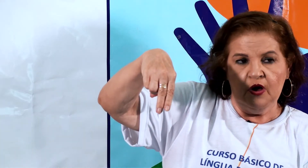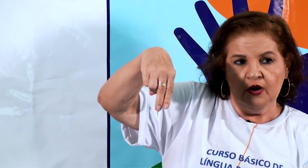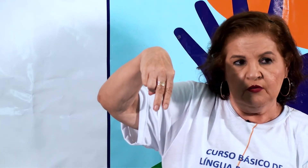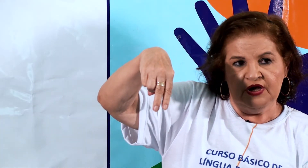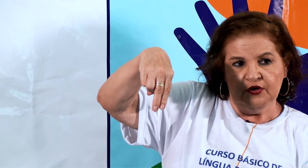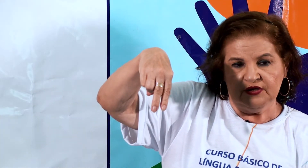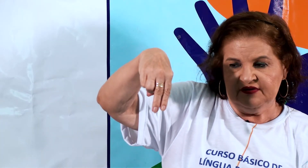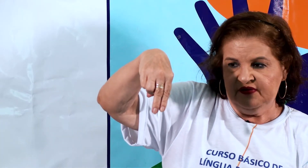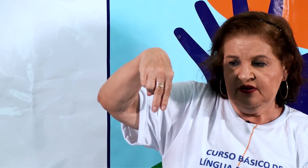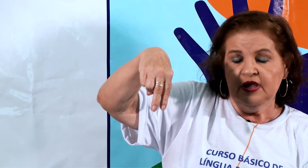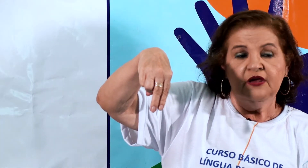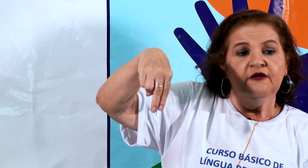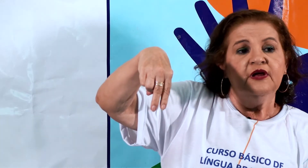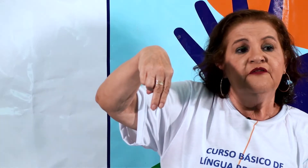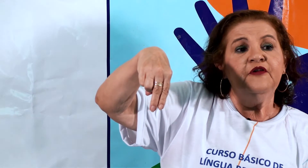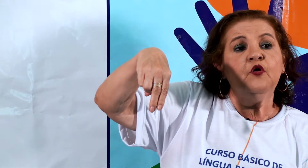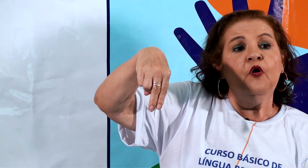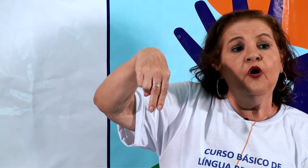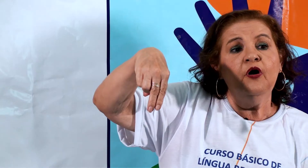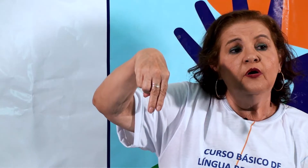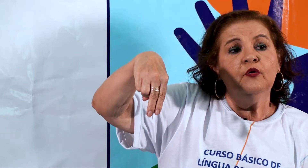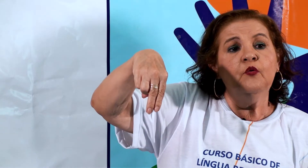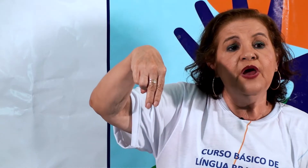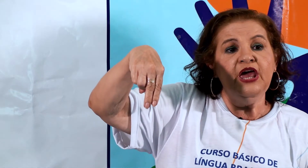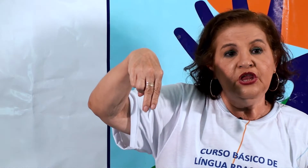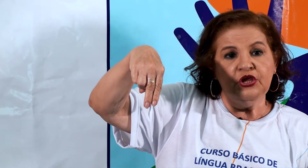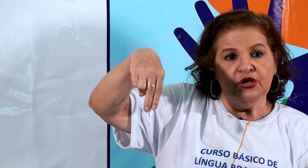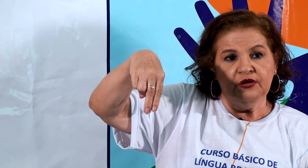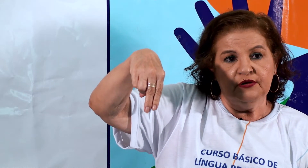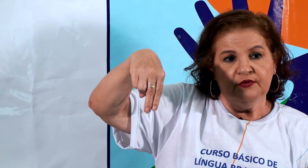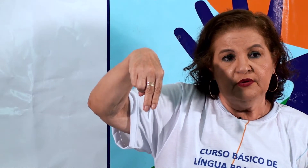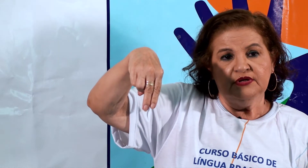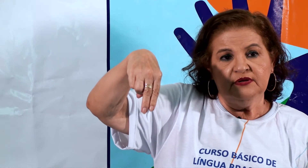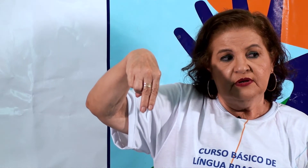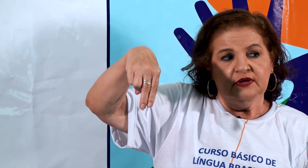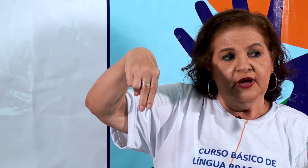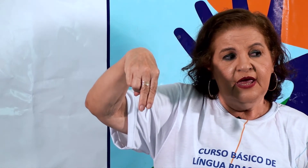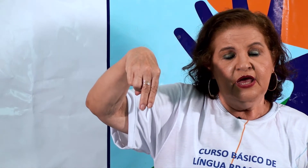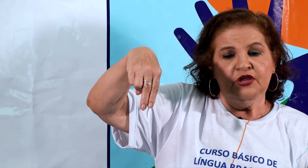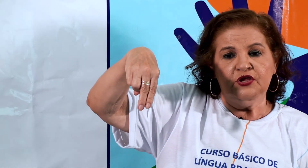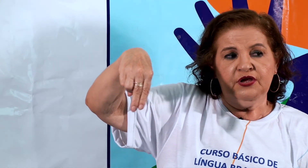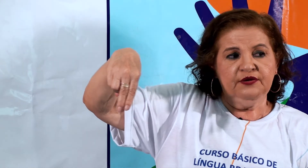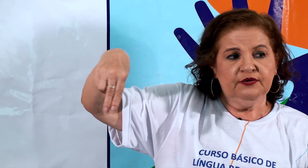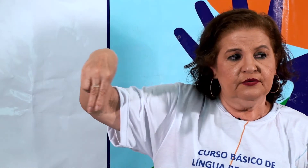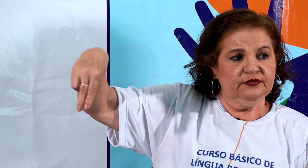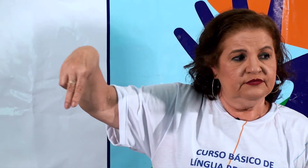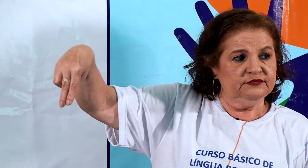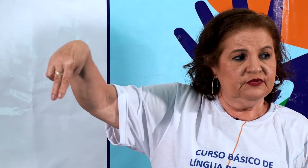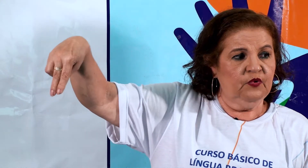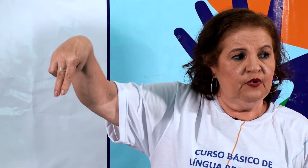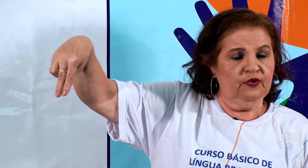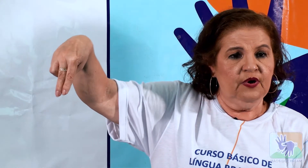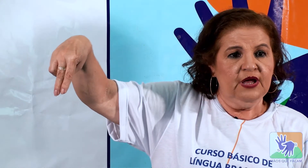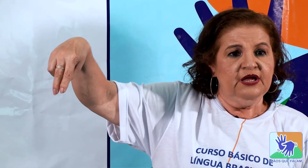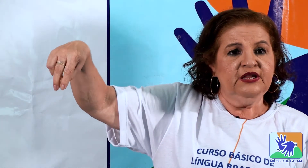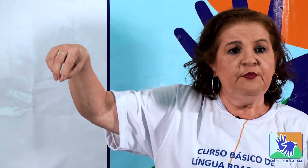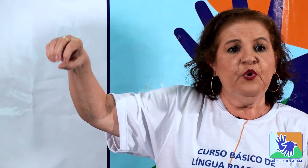coloco aí, ó, tá vendo? Ficou o N. N. Ó. Isso. Depois